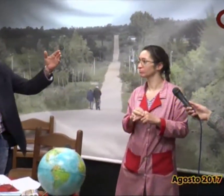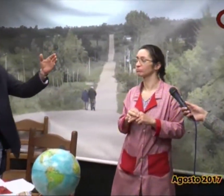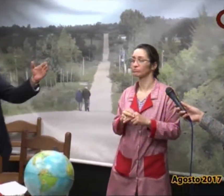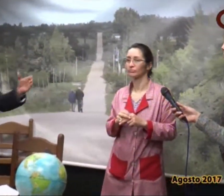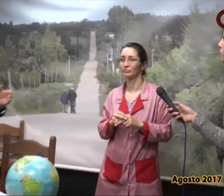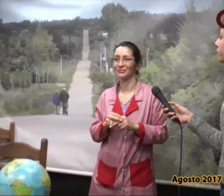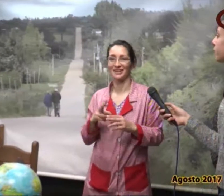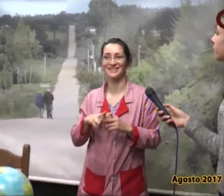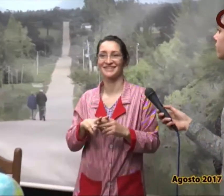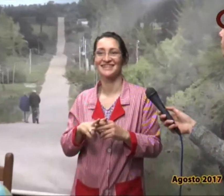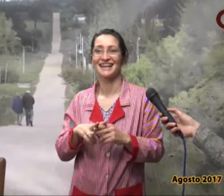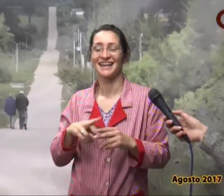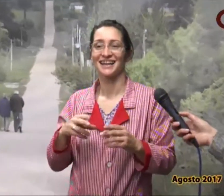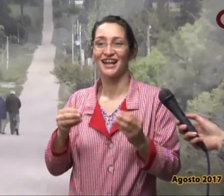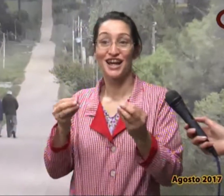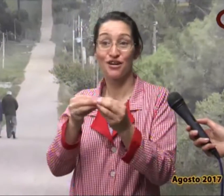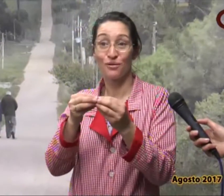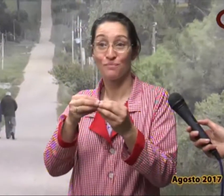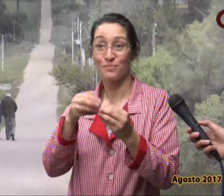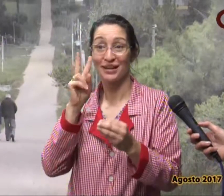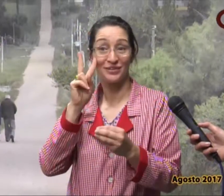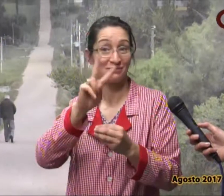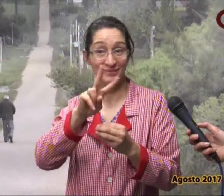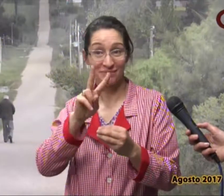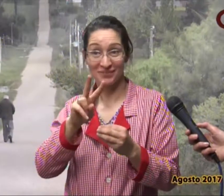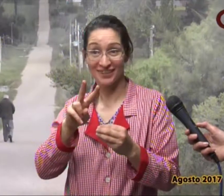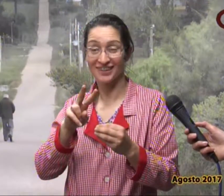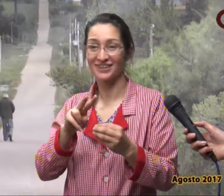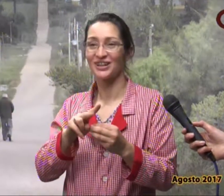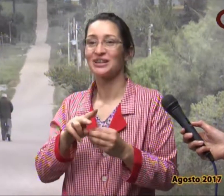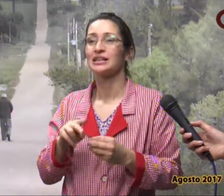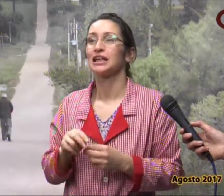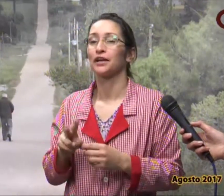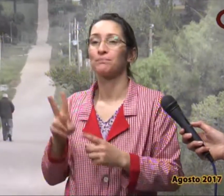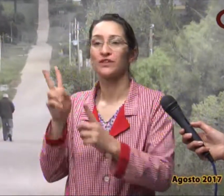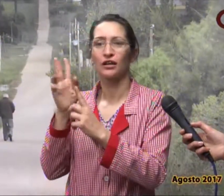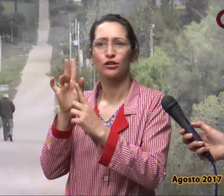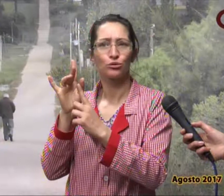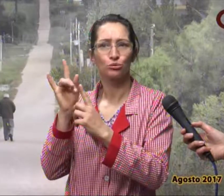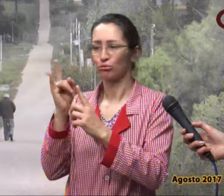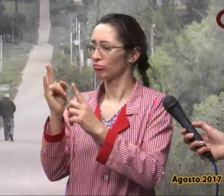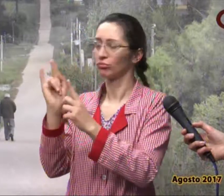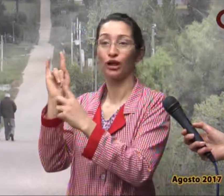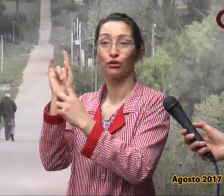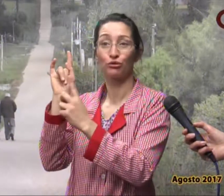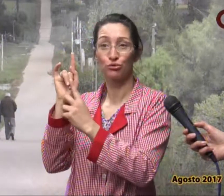Que esto va a estar en Youtube Para que puedan memorizar Tratar de memorizar